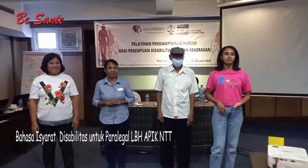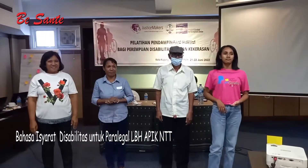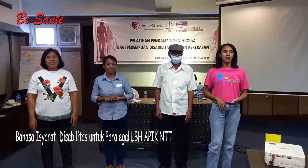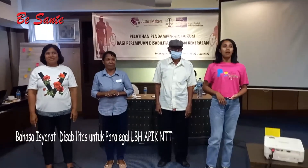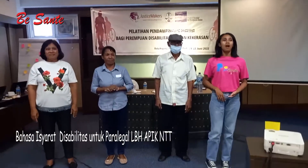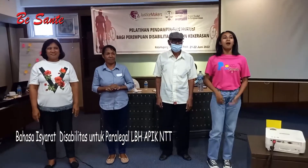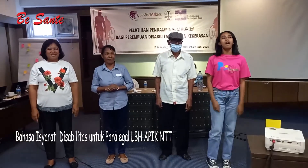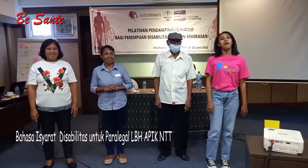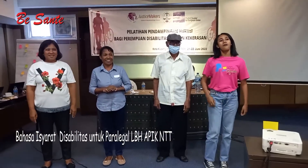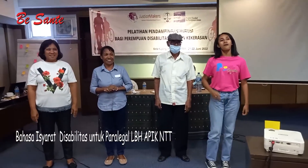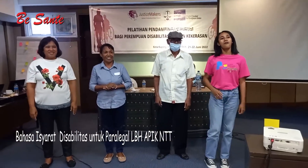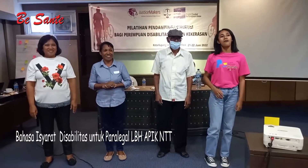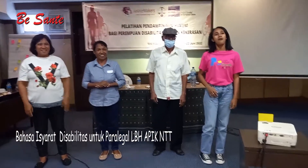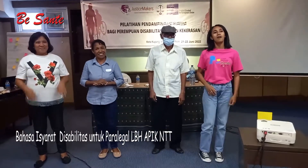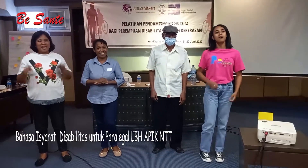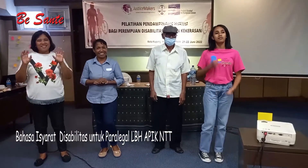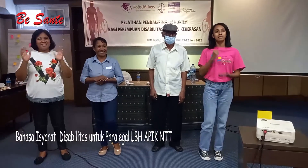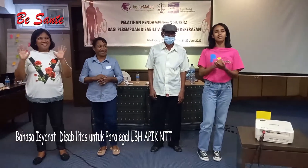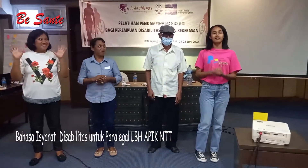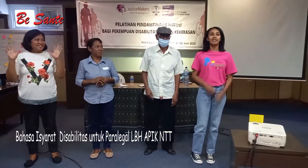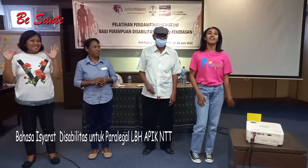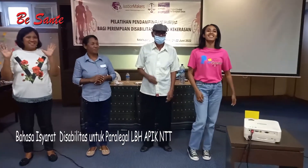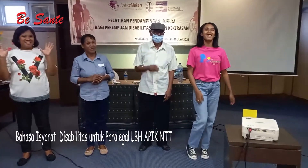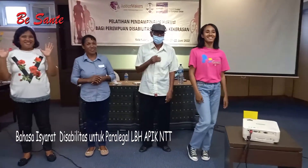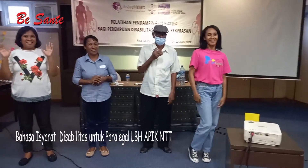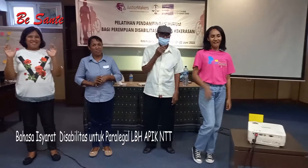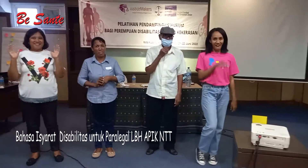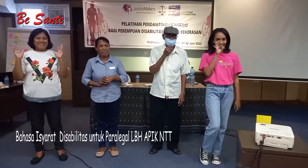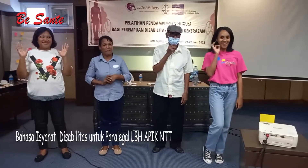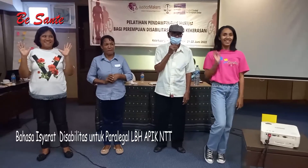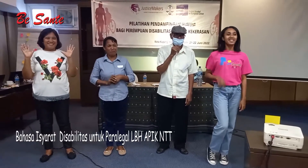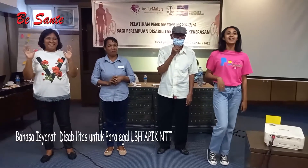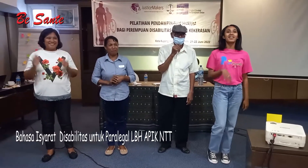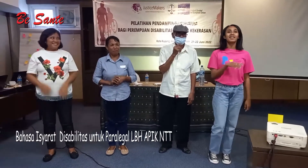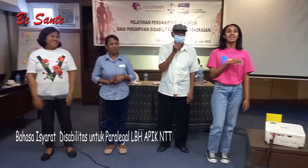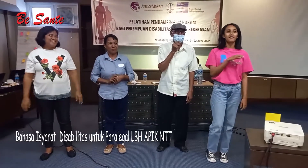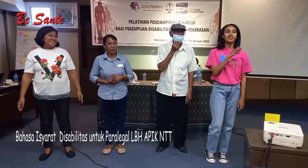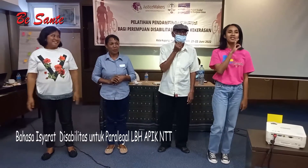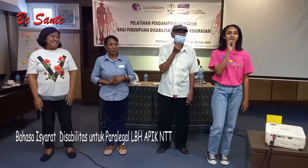Ju, bikin apa? Ju, sudah. Jangan ada omong-omong tambahan. Mau minta tambah nilai.